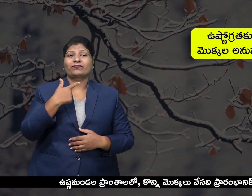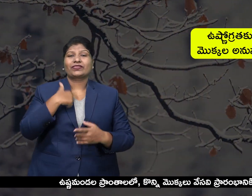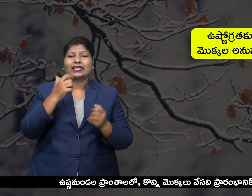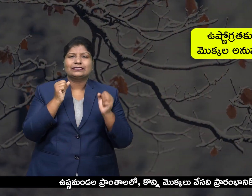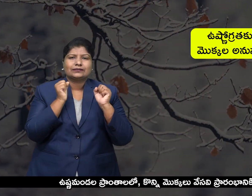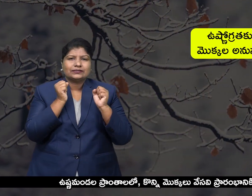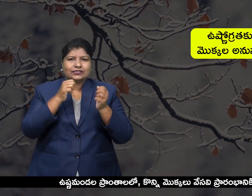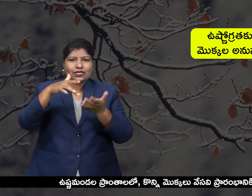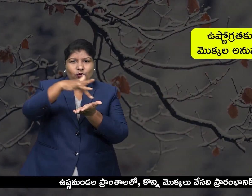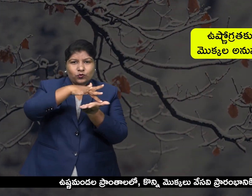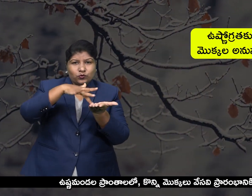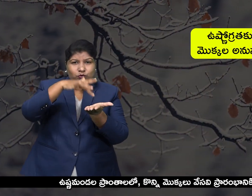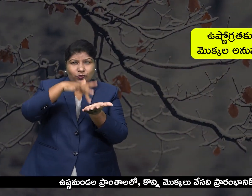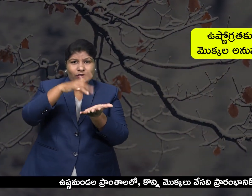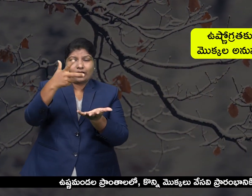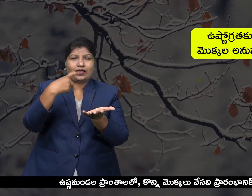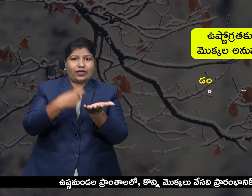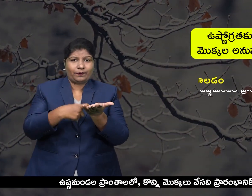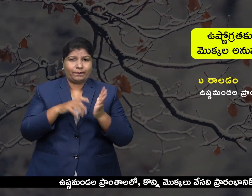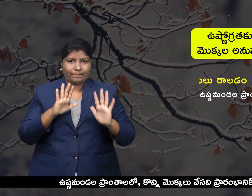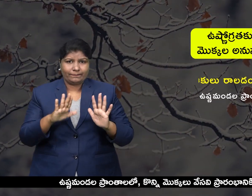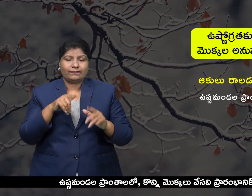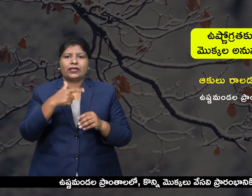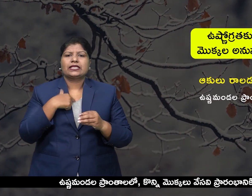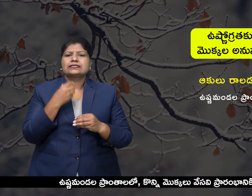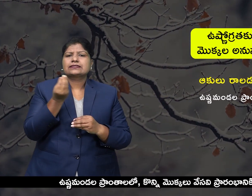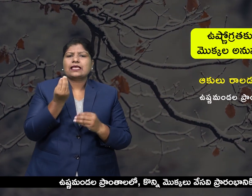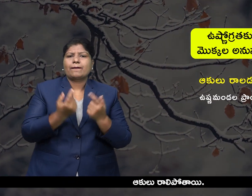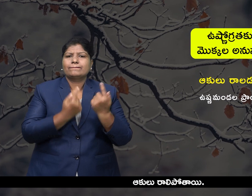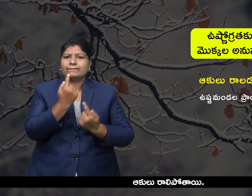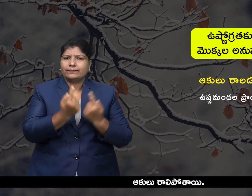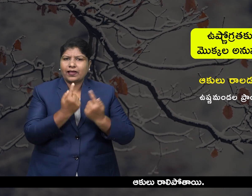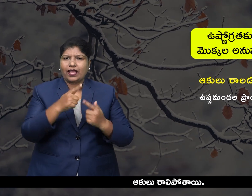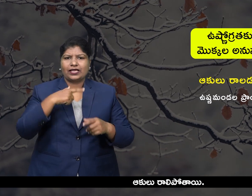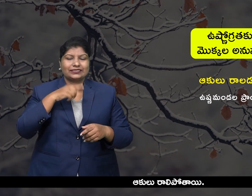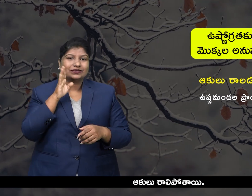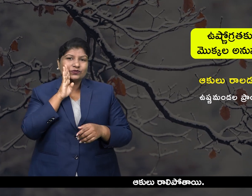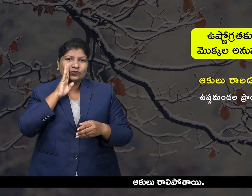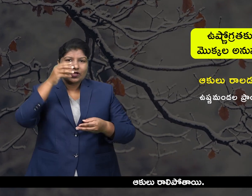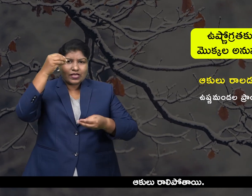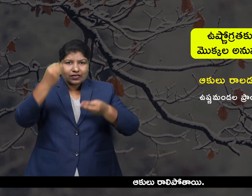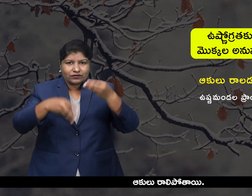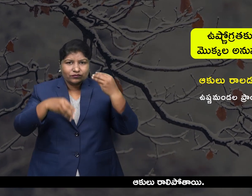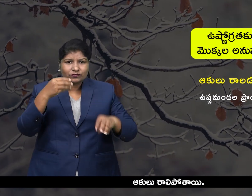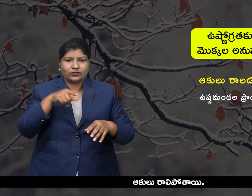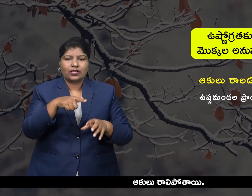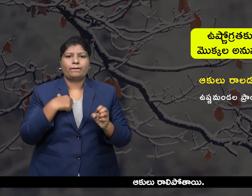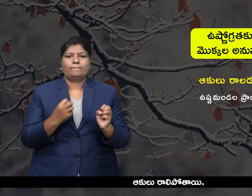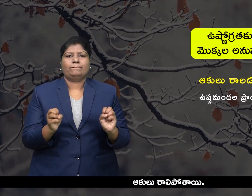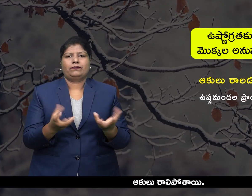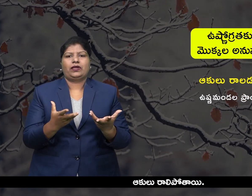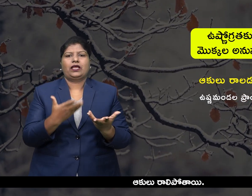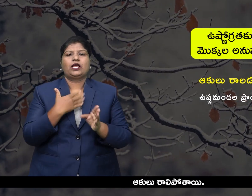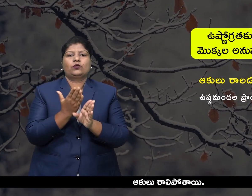ఉష్ణమండల ప్రాంతాలలో కొన్ని మొక్కలు వేసవి ప్రారంభానికి ముందే ఆకులు రాలిపోతాయి.